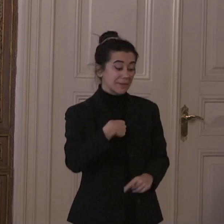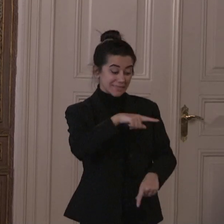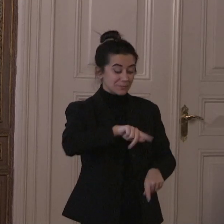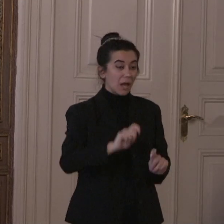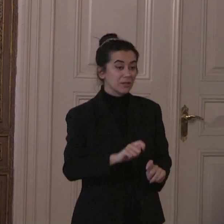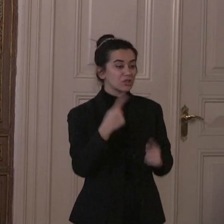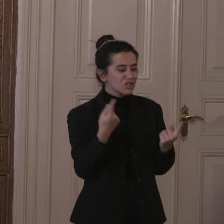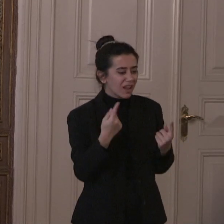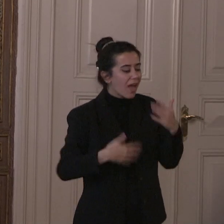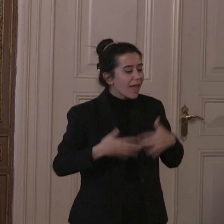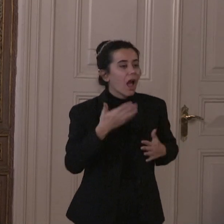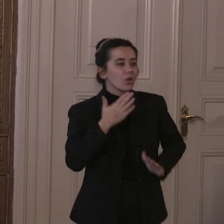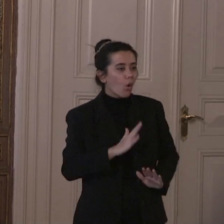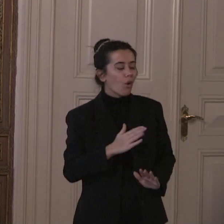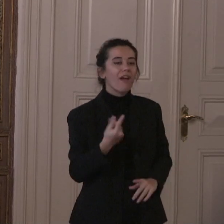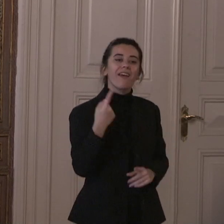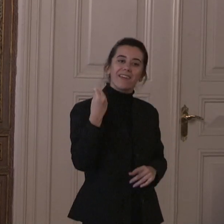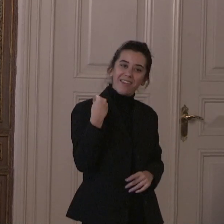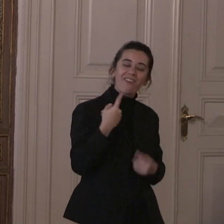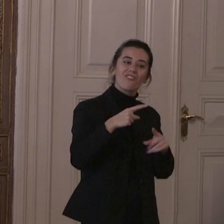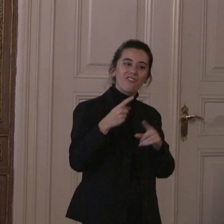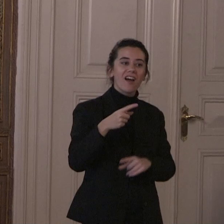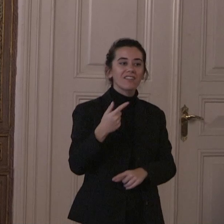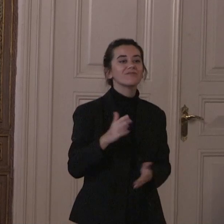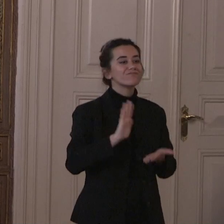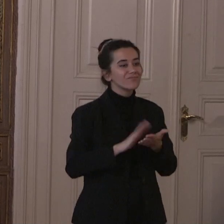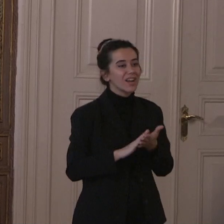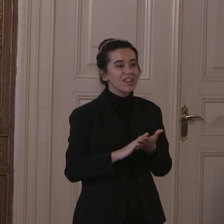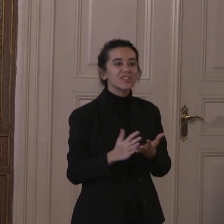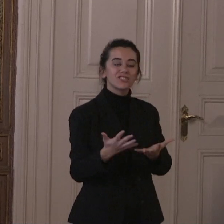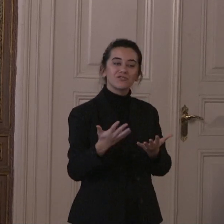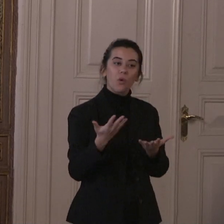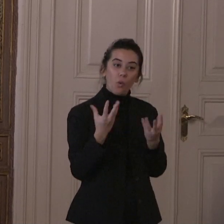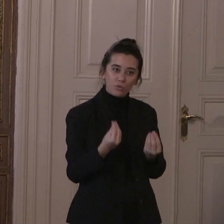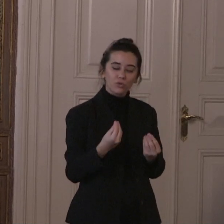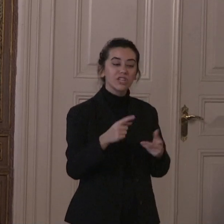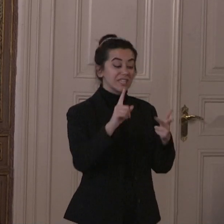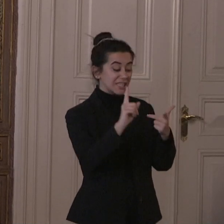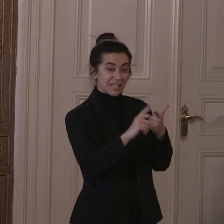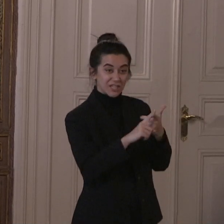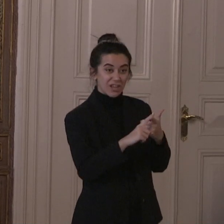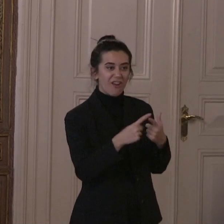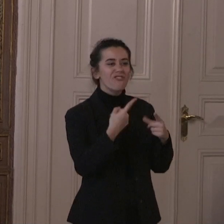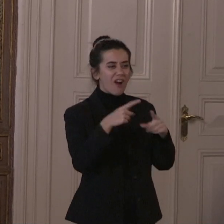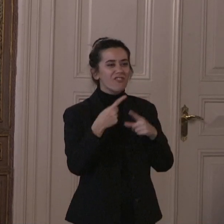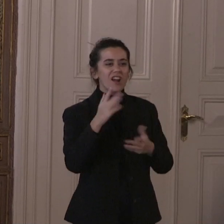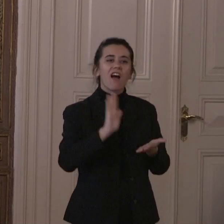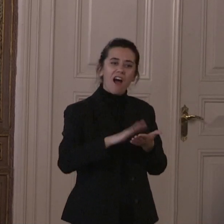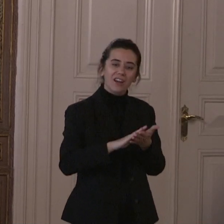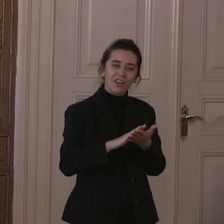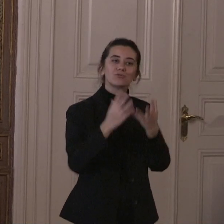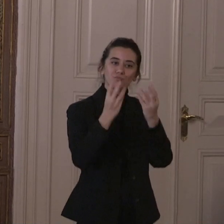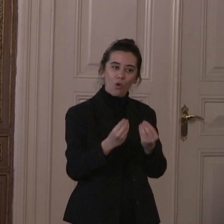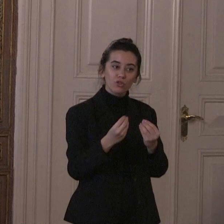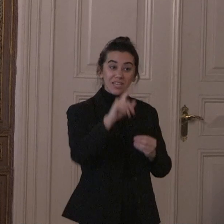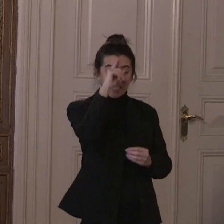engel olmadığını gördüm. Yeni arkadaşlar edindim. İkinci öğrenci şöyle bildirim vermiş. Birçok arkadaş edindim. Sadece kendi